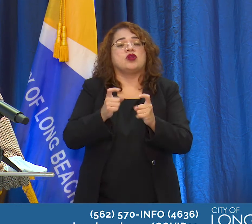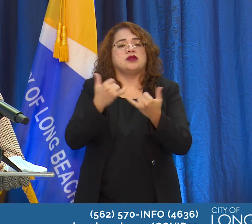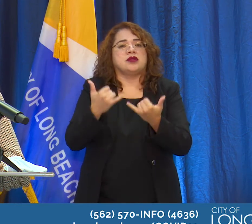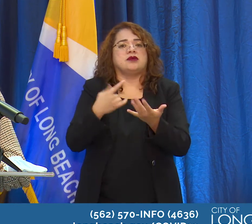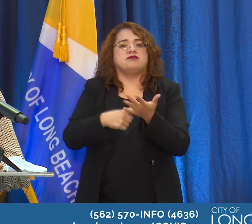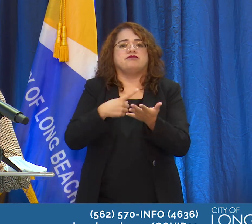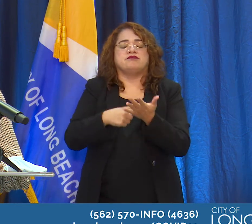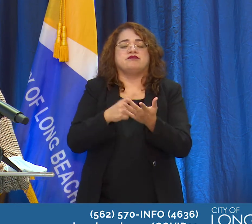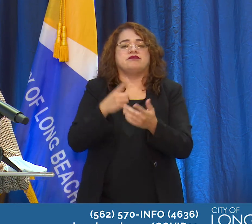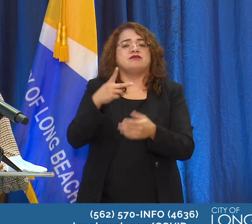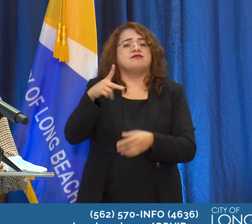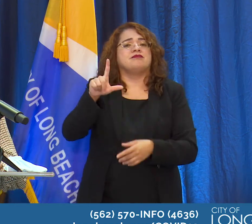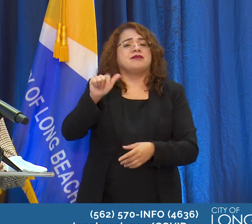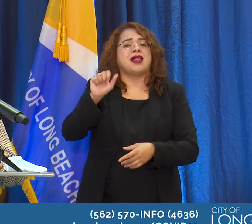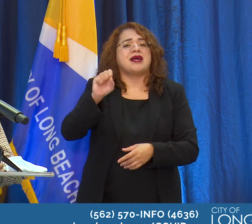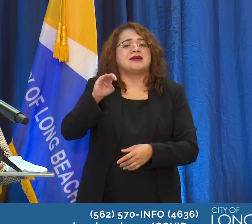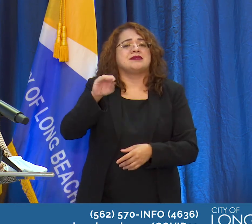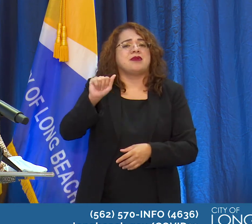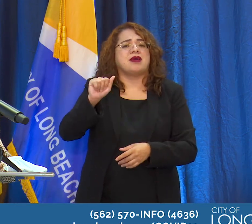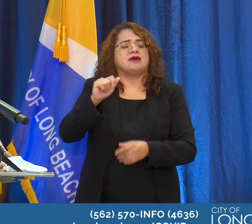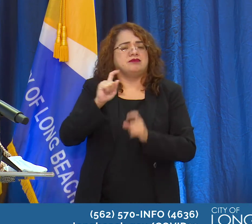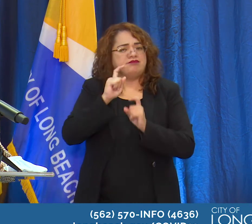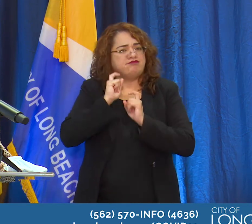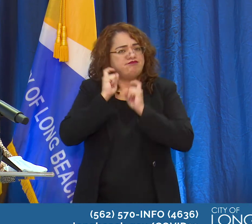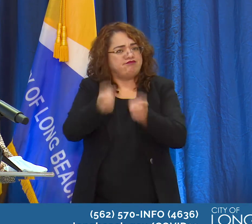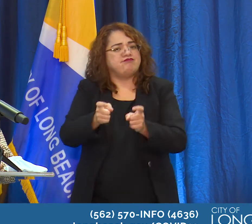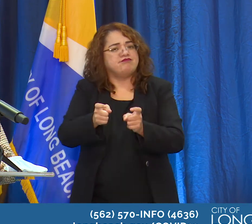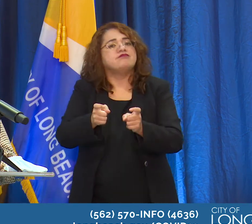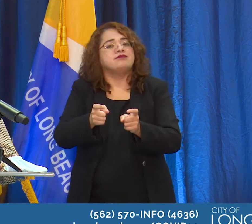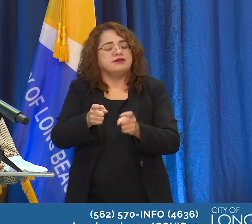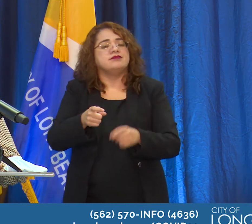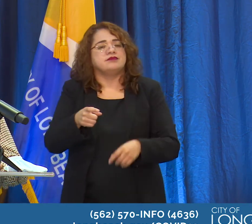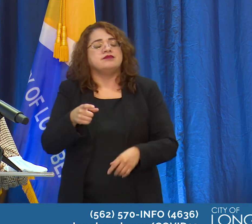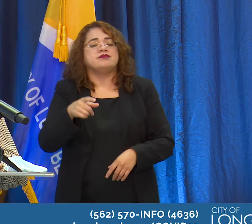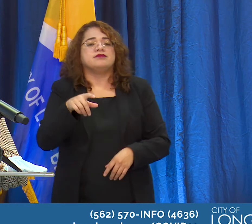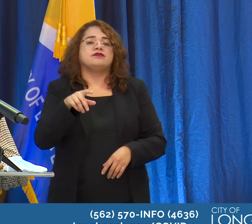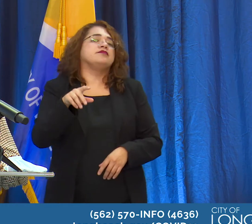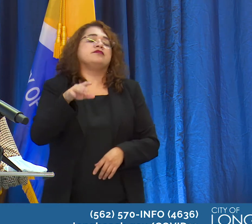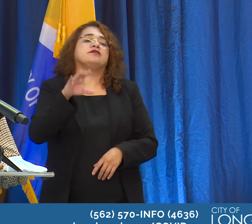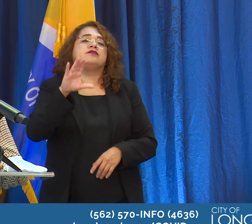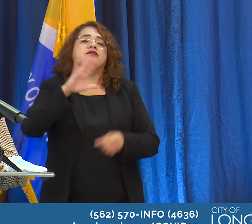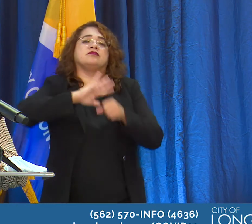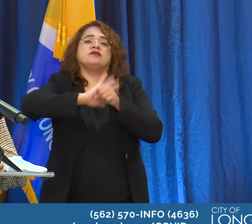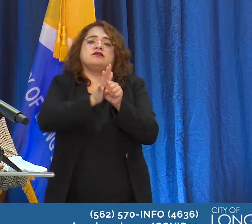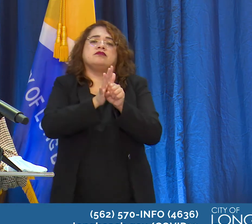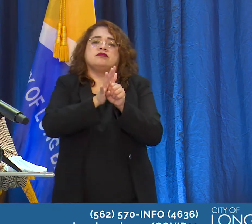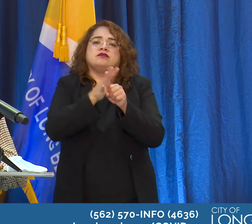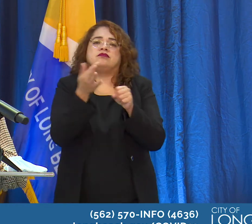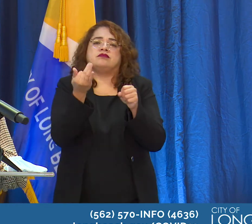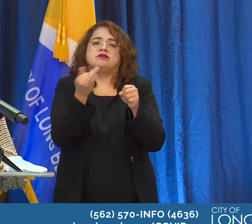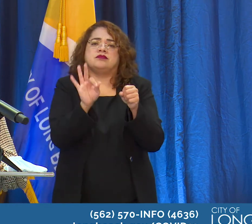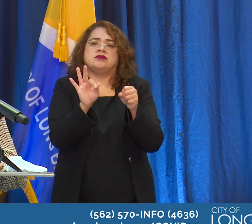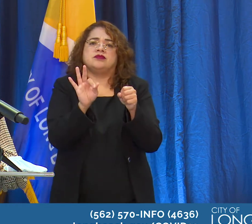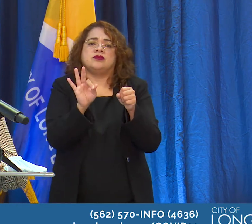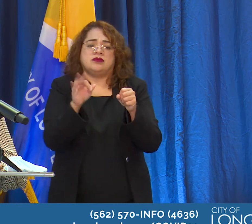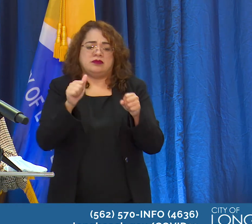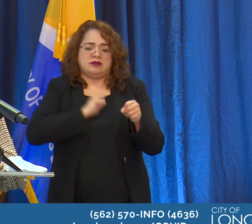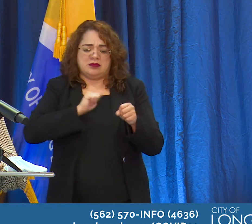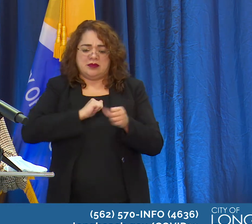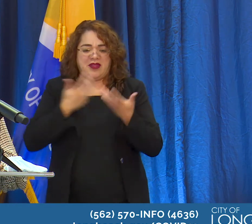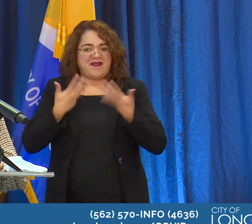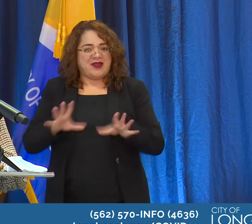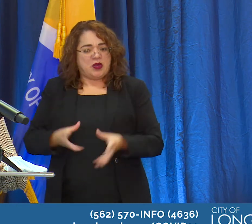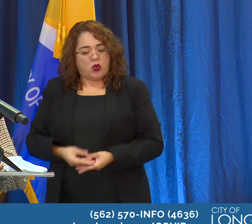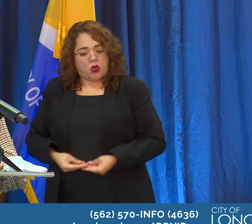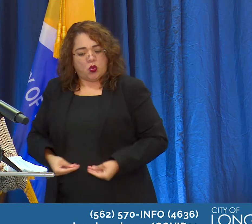ha dado positivo y ya se ha recuperado completamente de COVID-19, es posible que pueda ayudar a otras personas